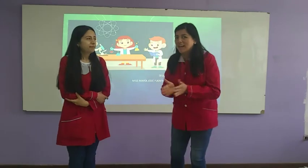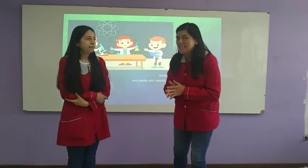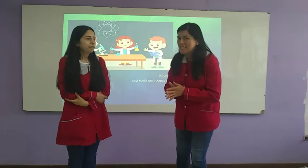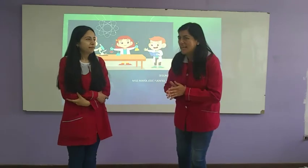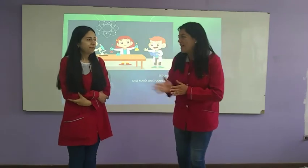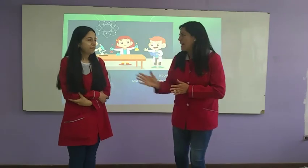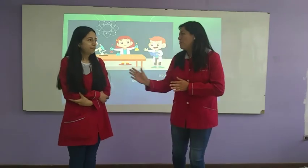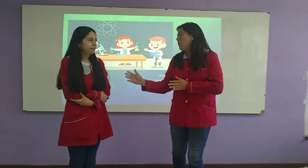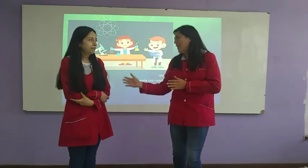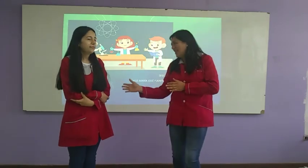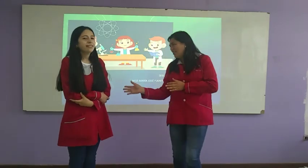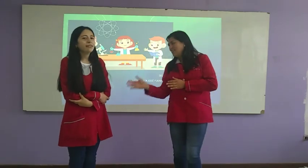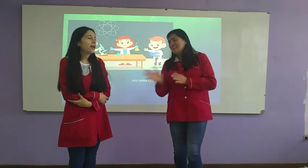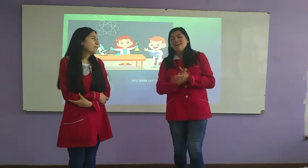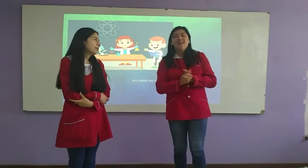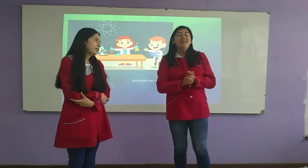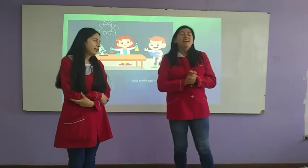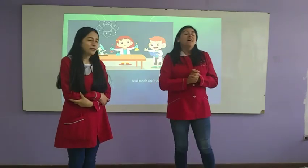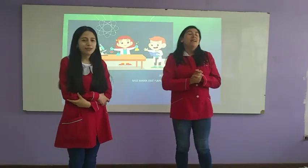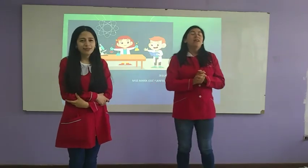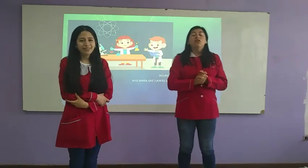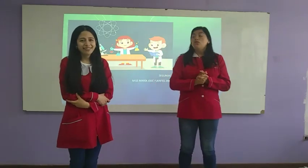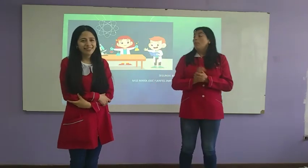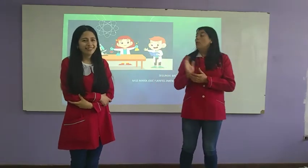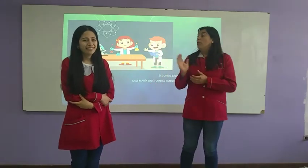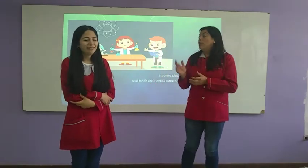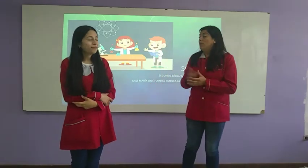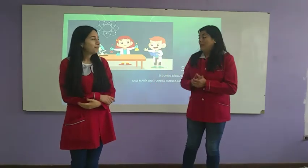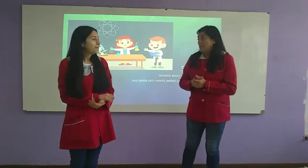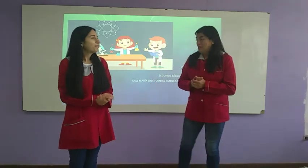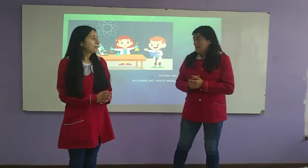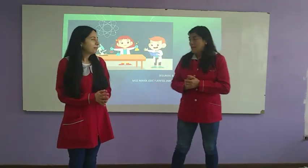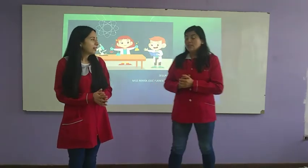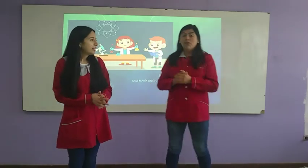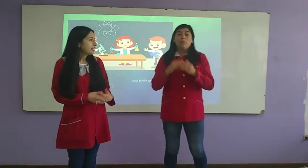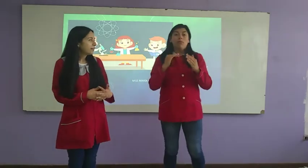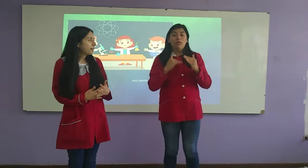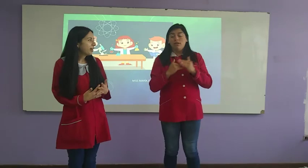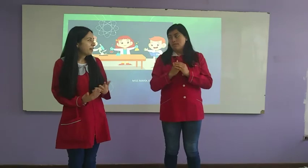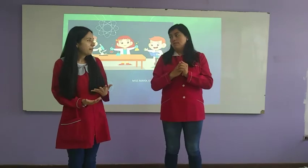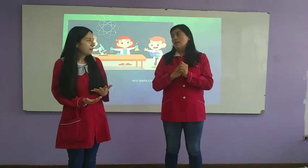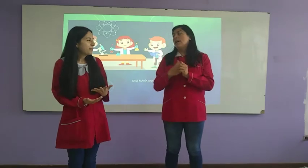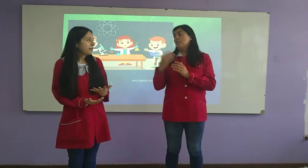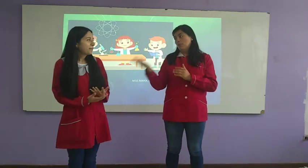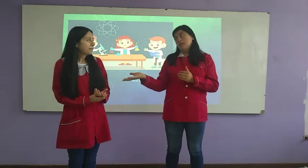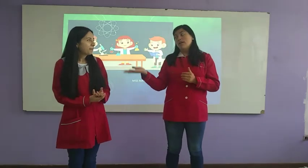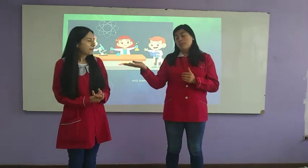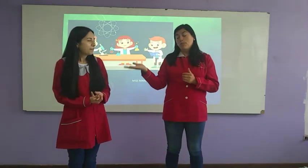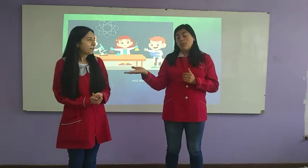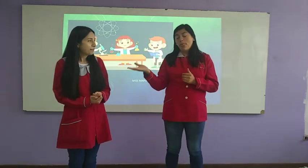realizar, que quedaron muy lindos. Quedan preciosos. Los pluviómetros, ¿cierto? El pluviómetro. Y